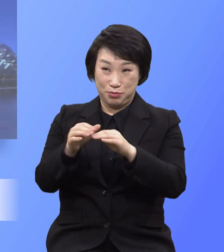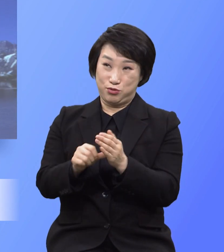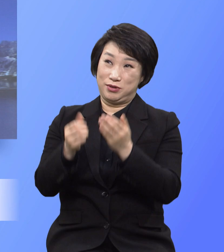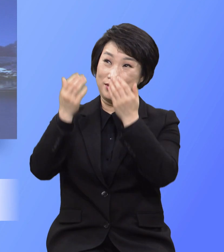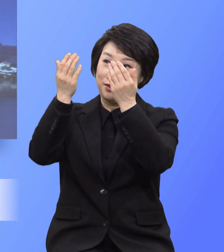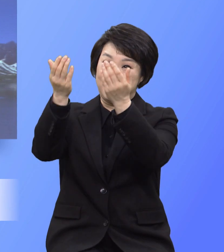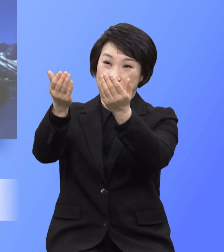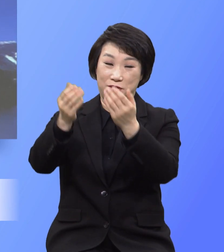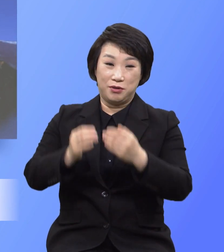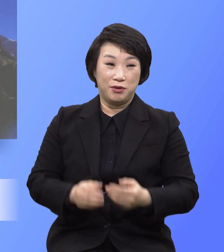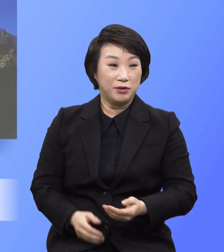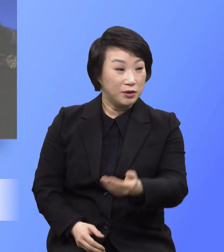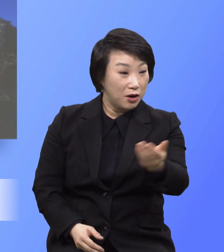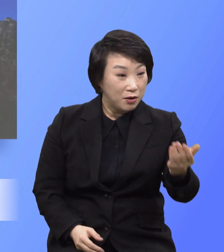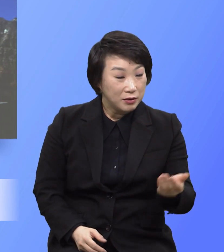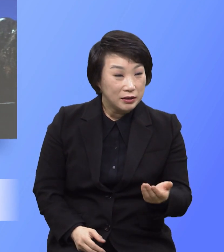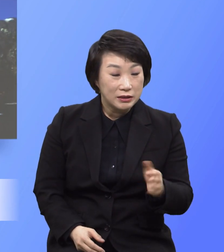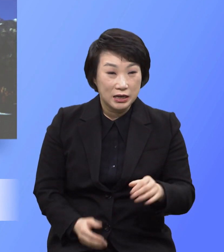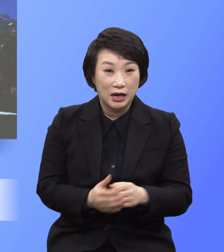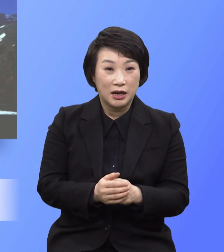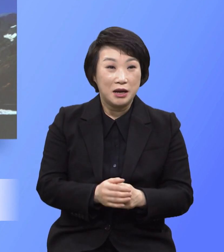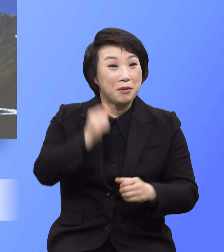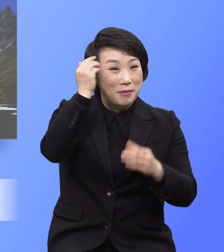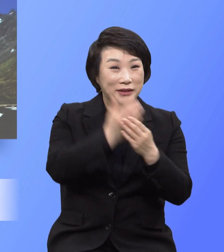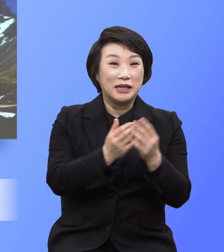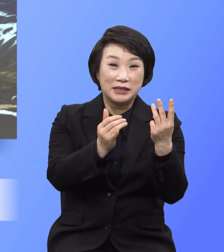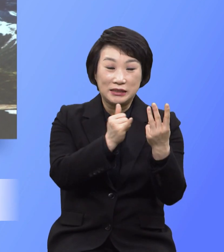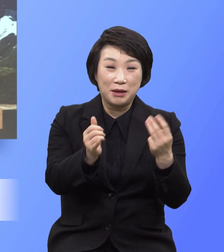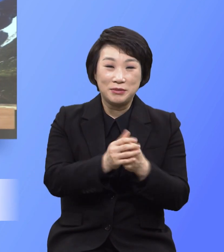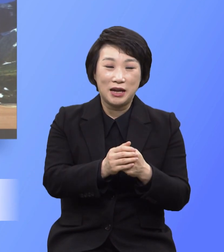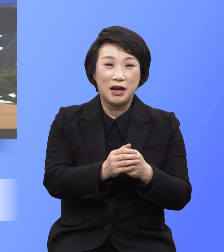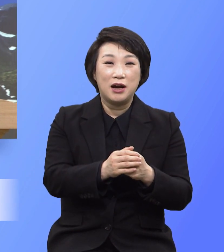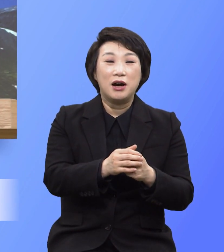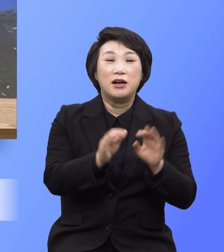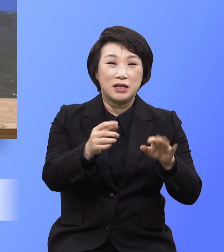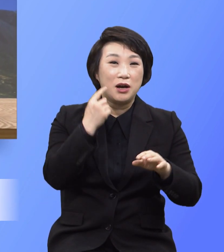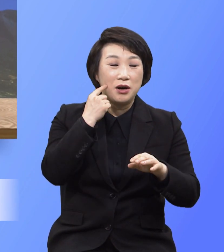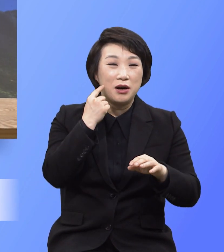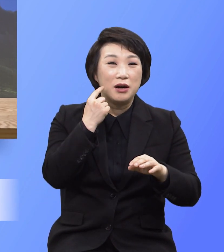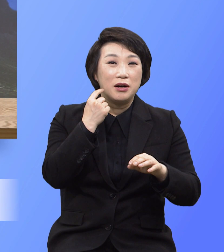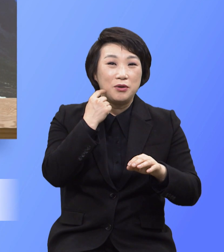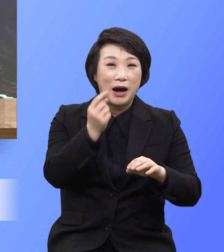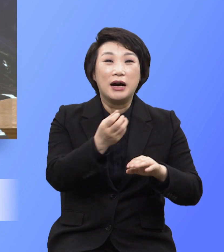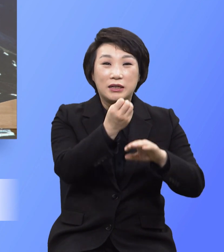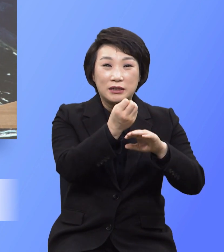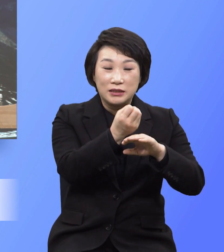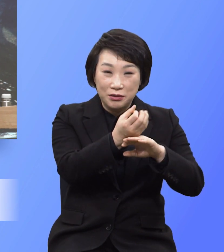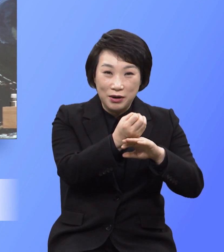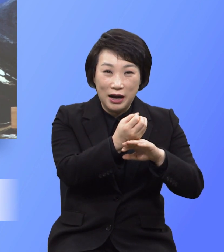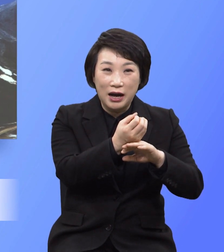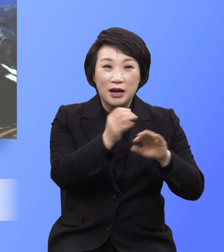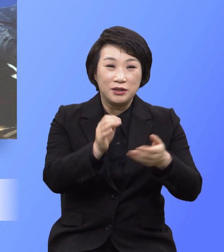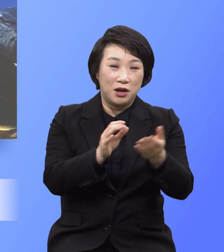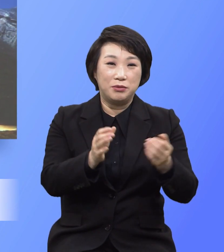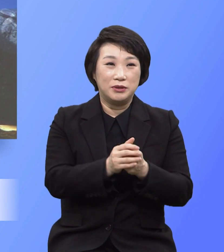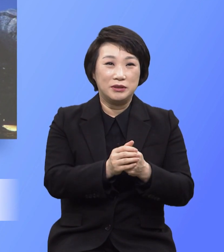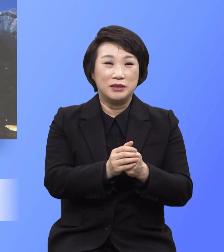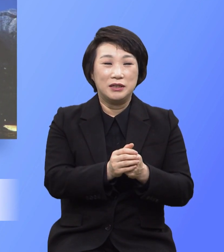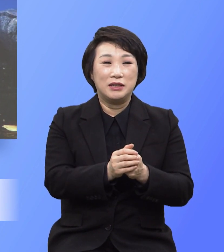드려 여러분들이 황금과 유향과 물약을 드렸던 동방의 석학들과 같이